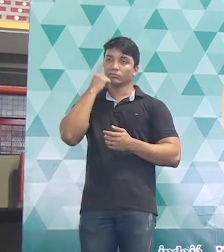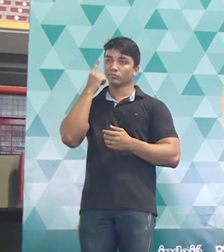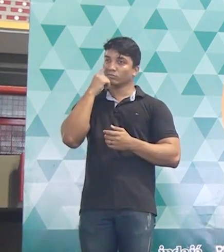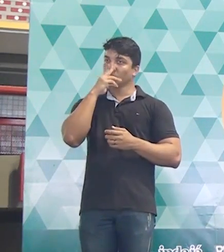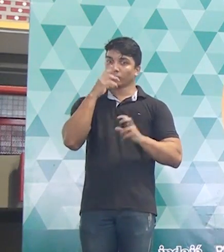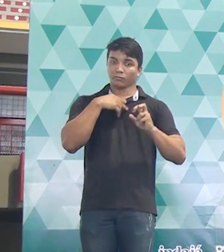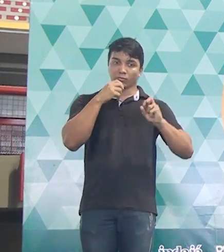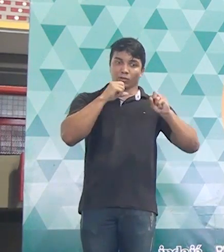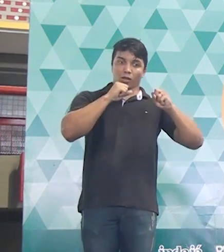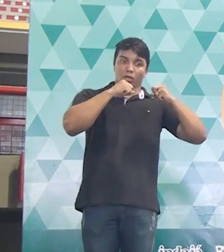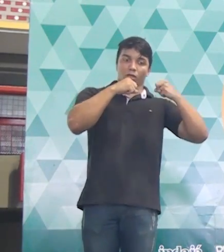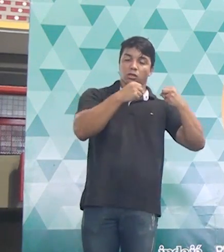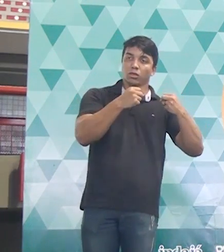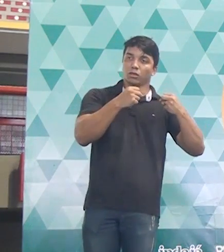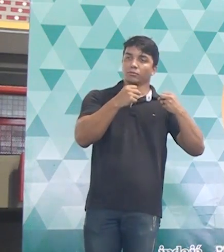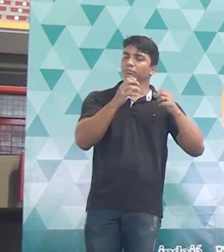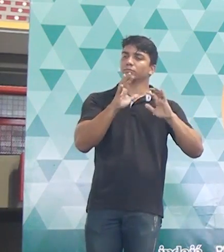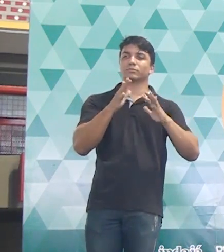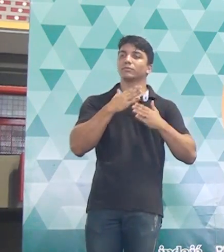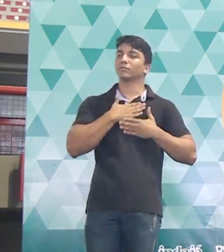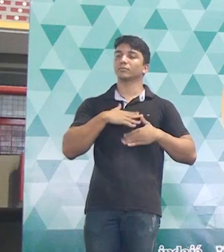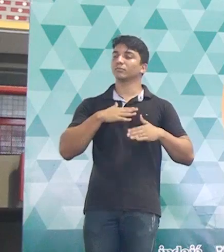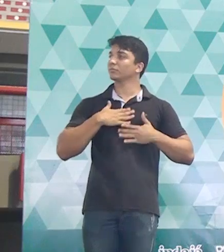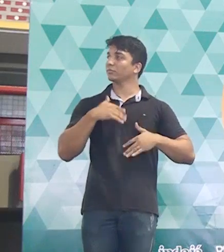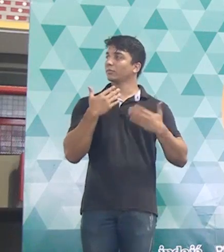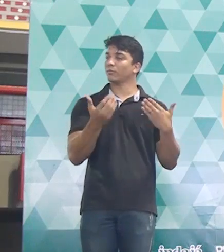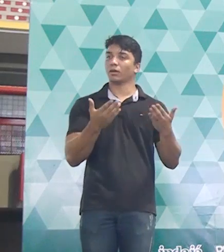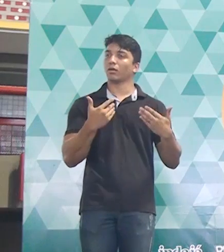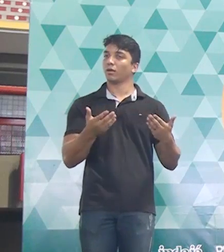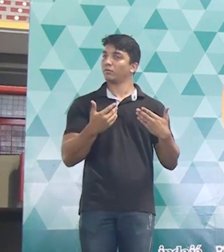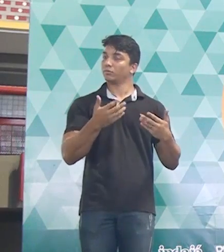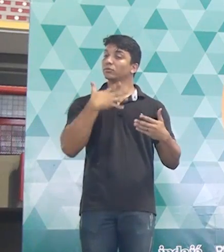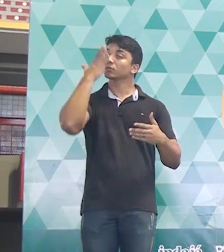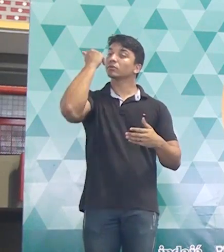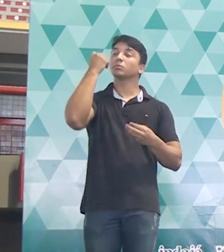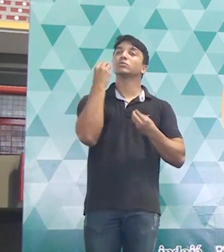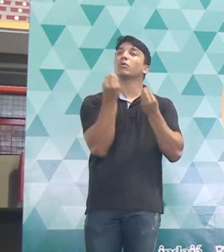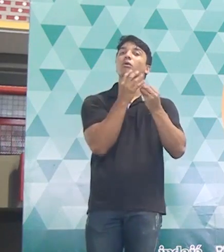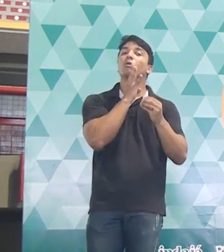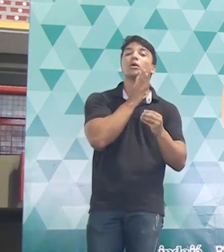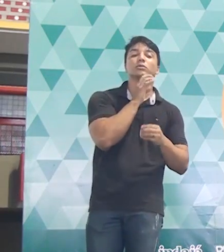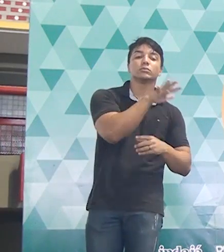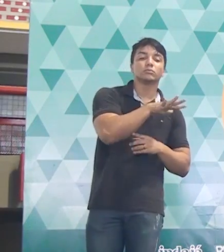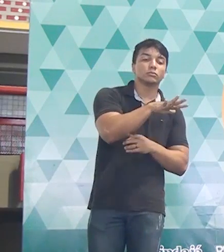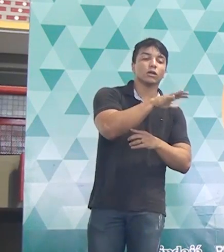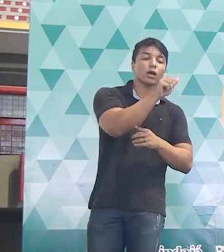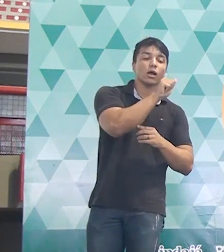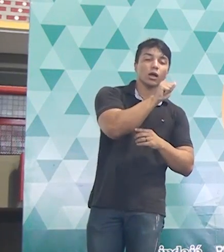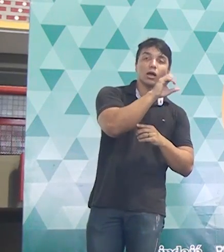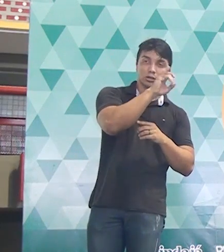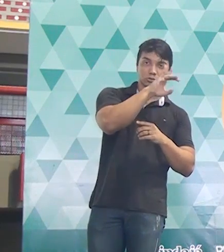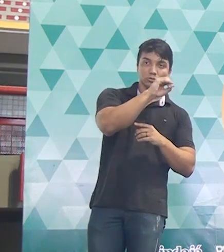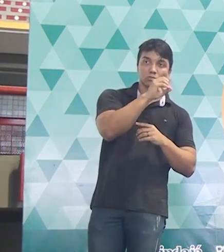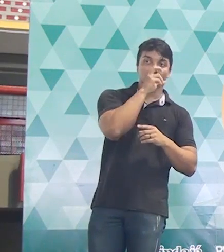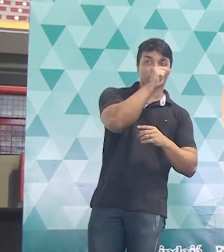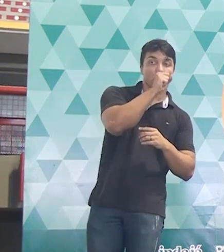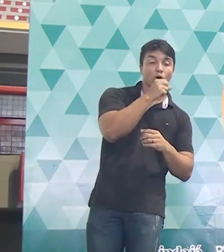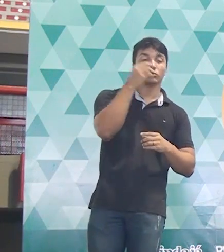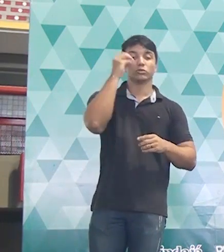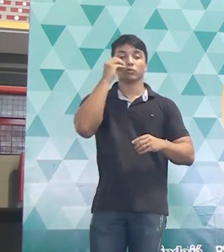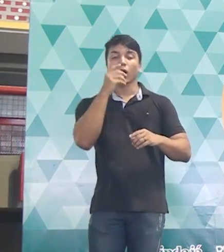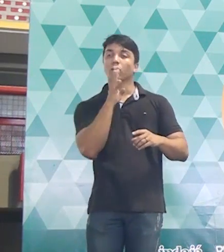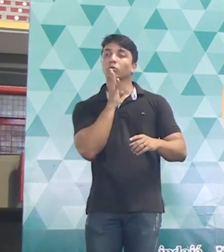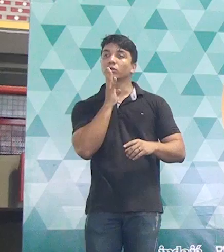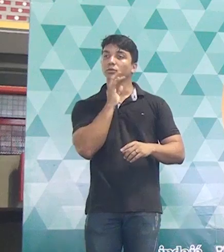para resolver essa questão? Quase nenhum. Você precisou apenas saber o que é um ácido forte e um ácido fraco. A tendência